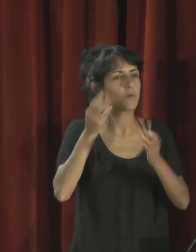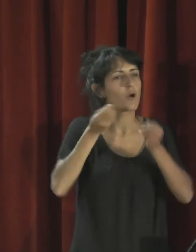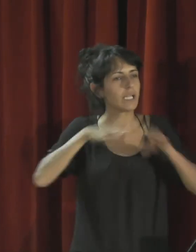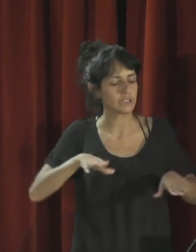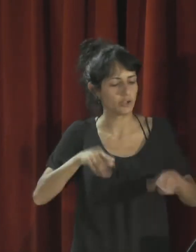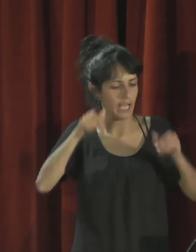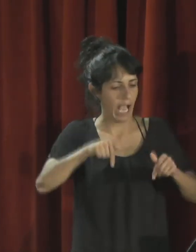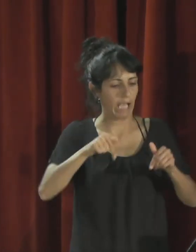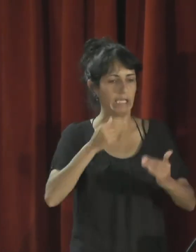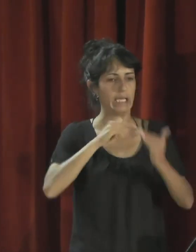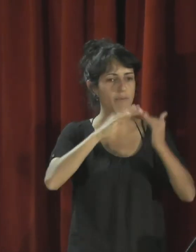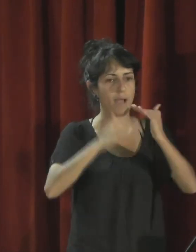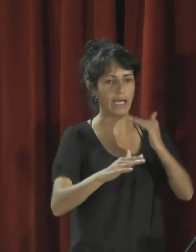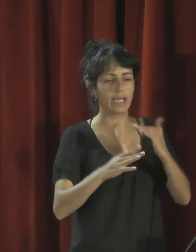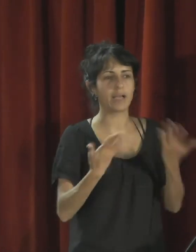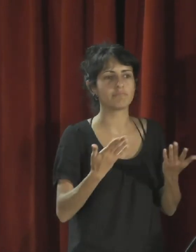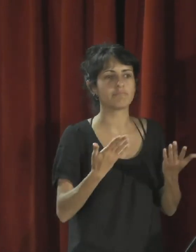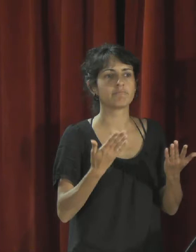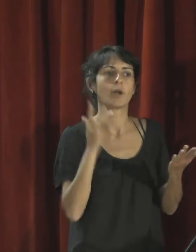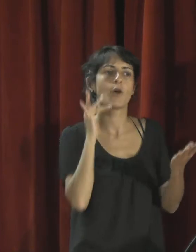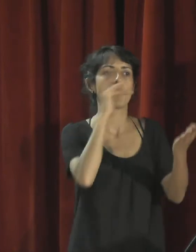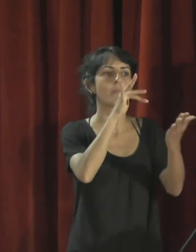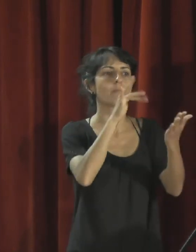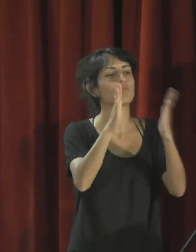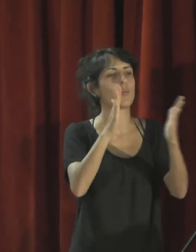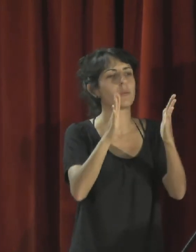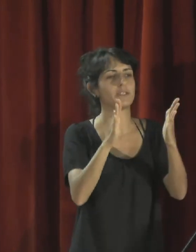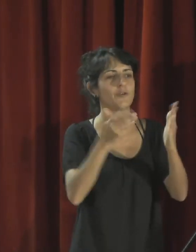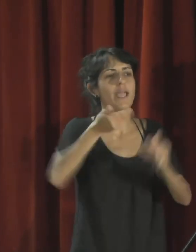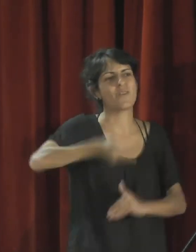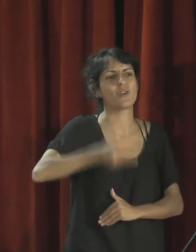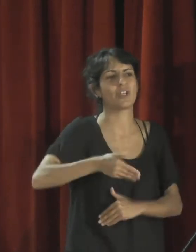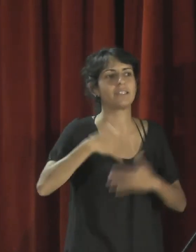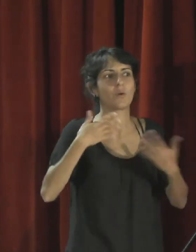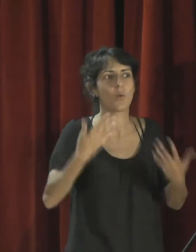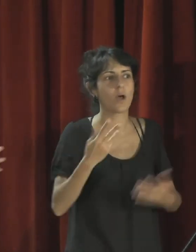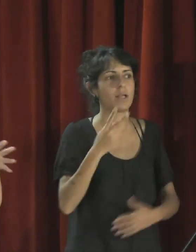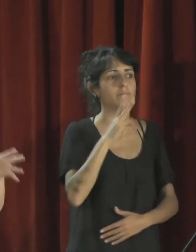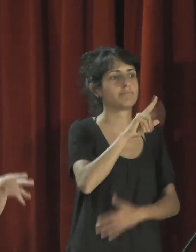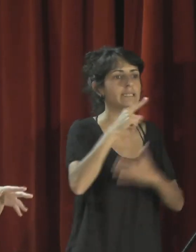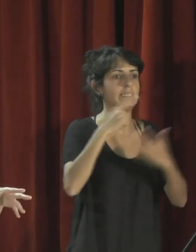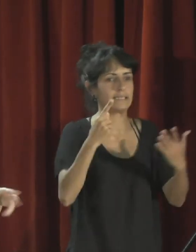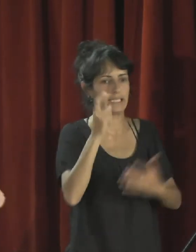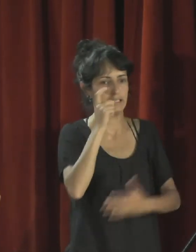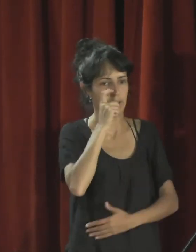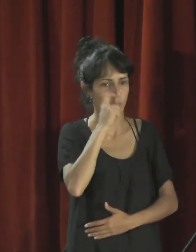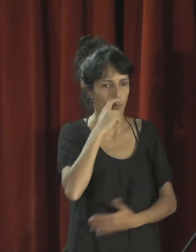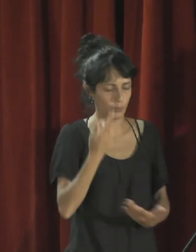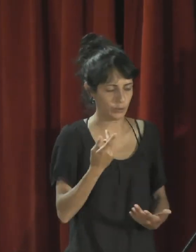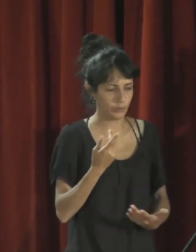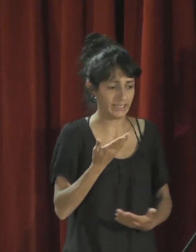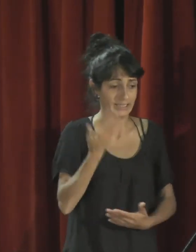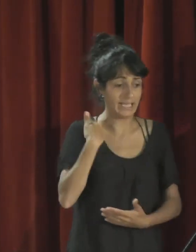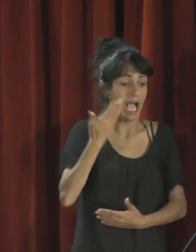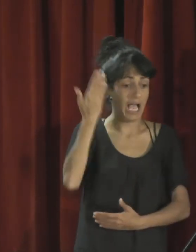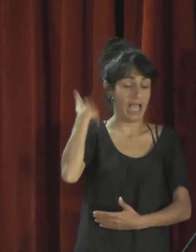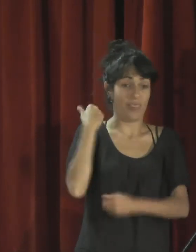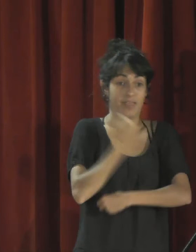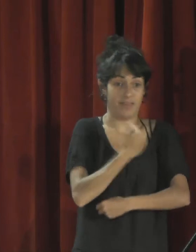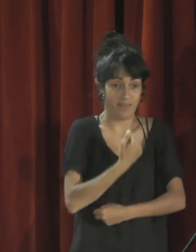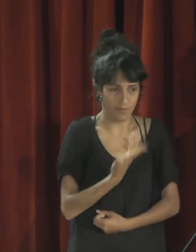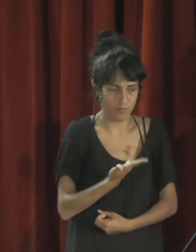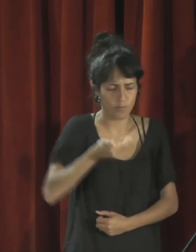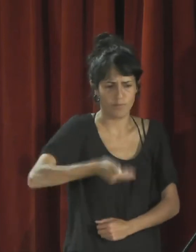Marea. O 26 de xuño, para min, vai a ser un punto de inflexión, vai a ser o que xa foi en decembro, pero